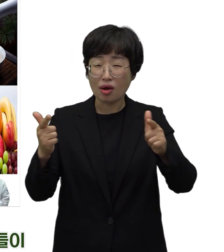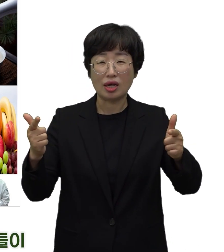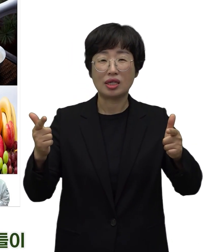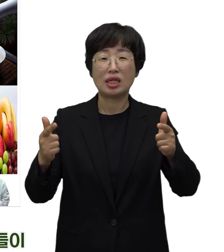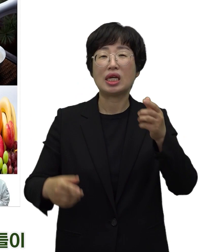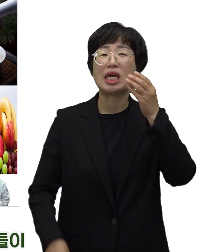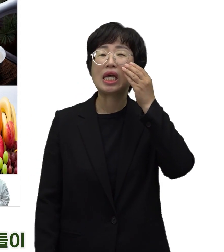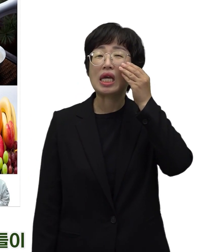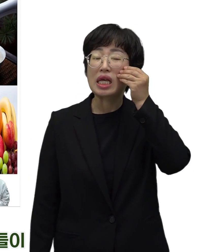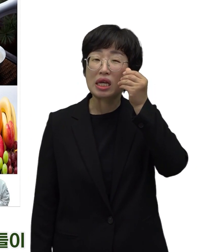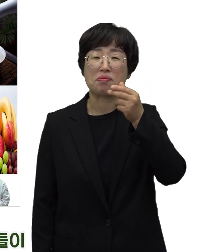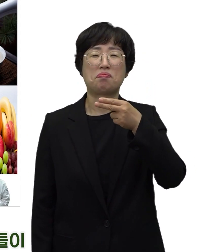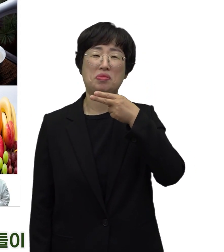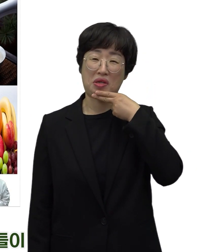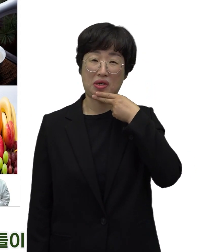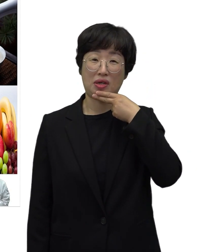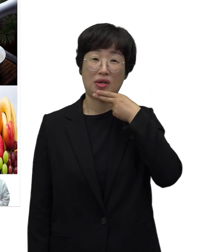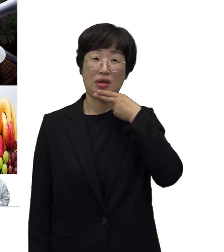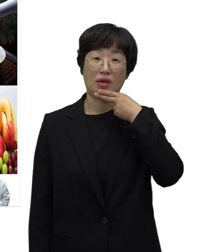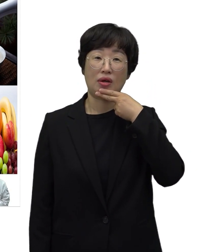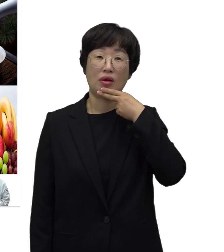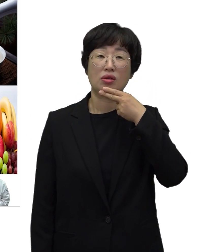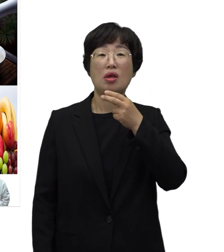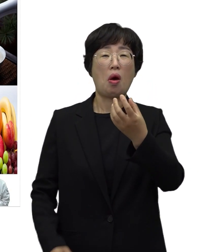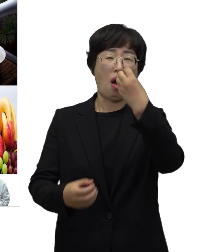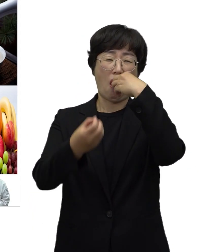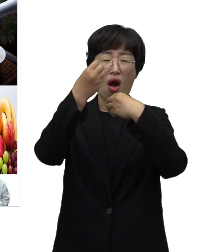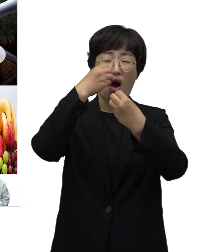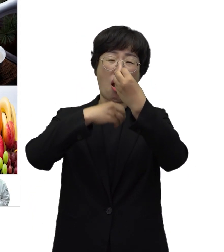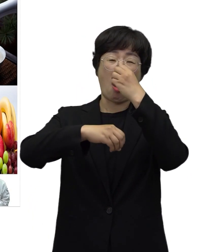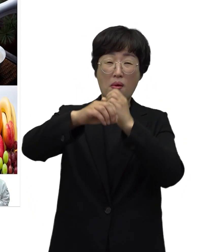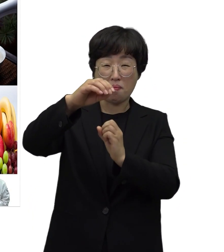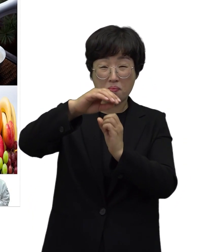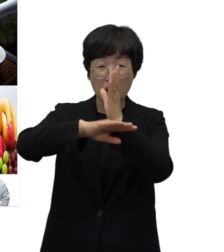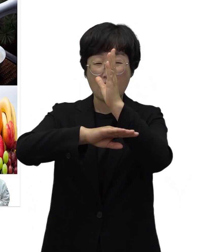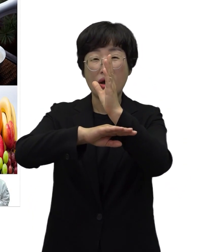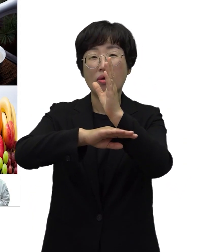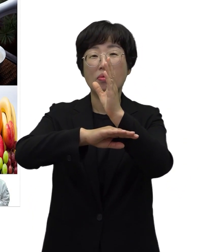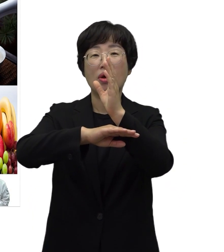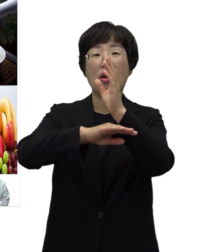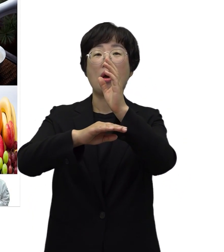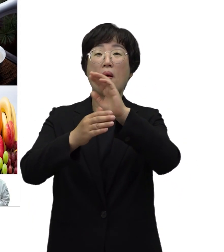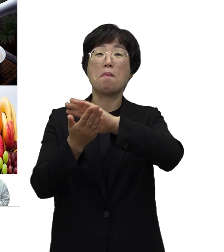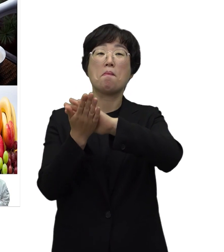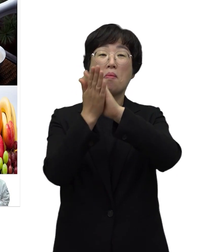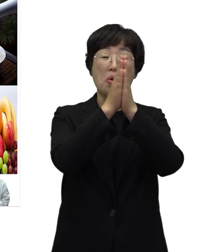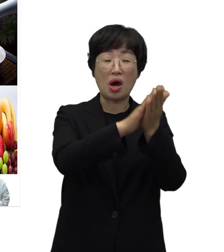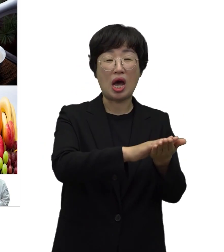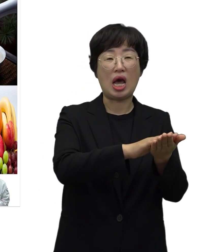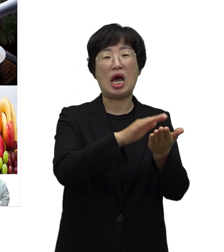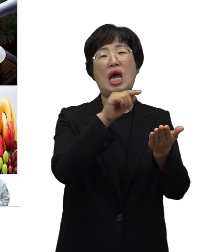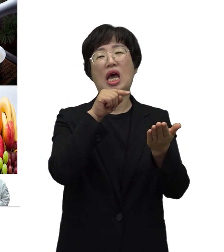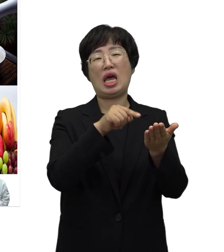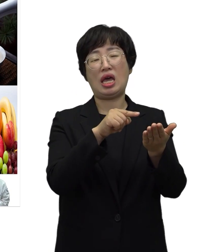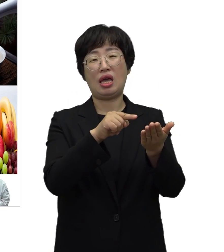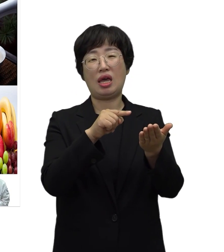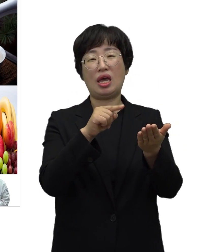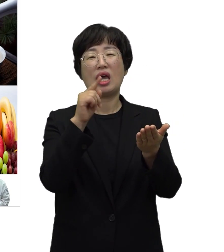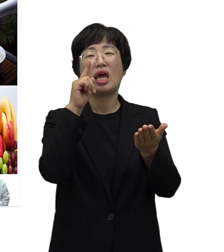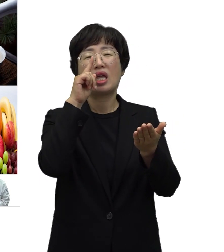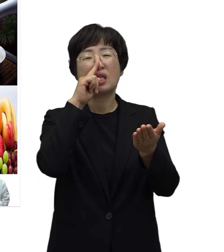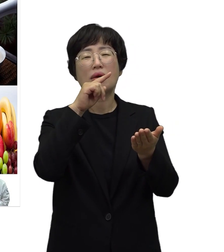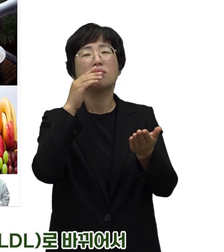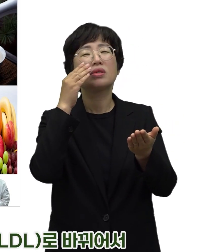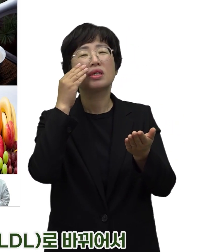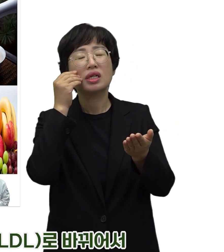밥이나 술이나 과일들이 이제 필요 이상으로 섭취되고 에너지로 활용되지 않았을 때 몸에서 지방으로